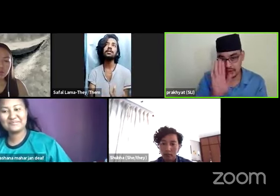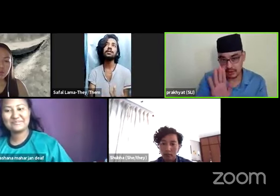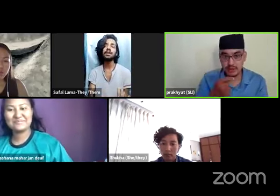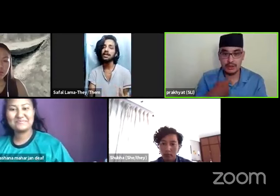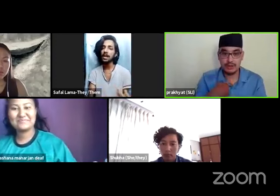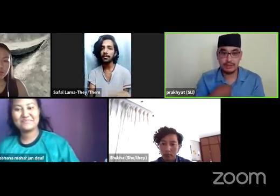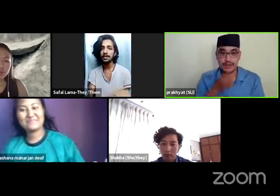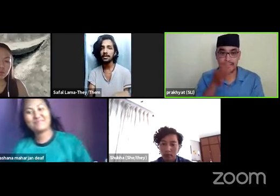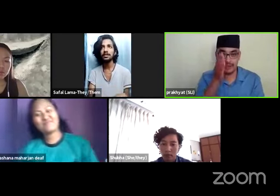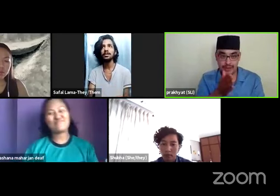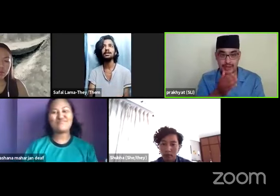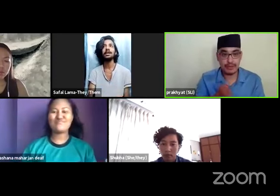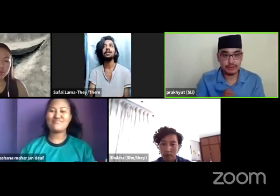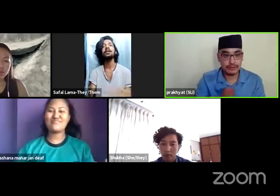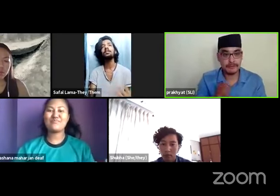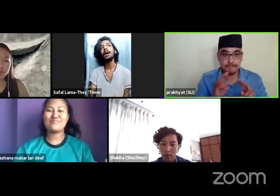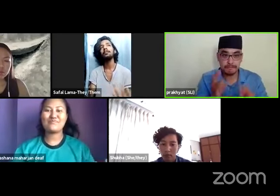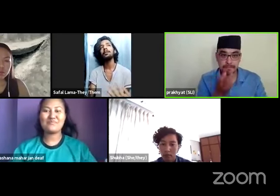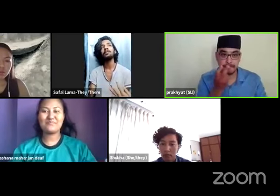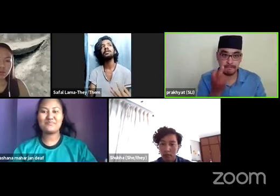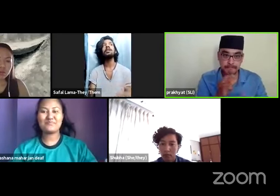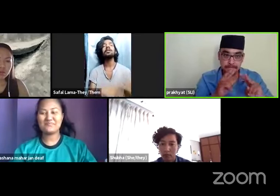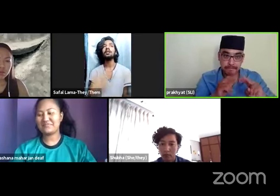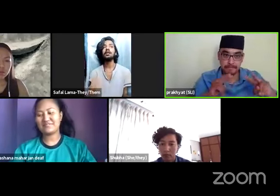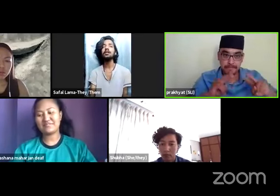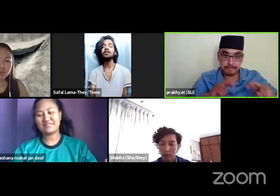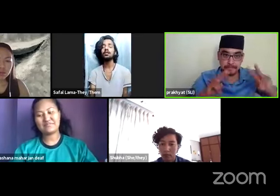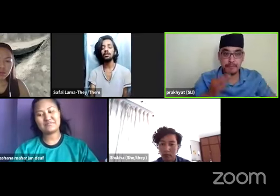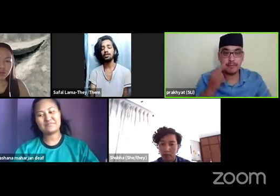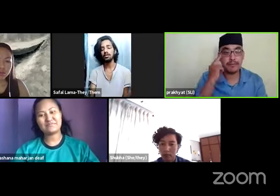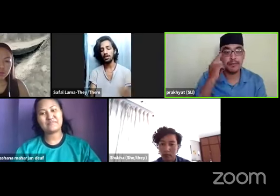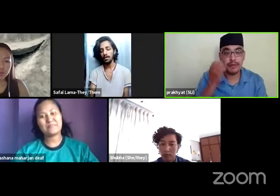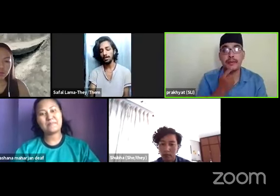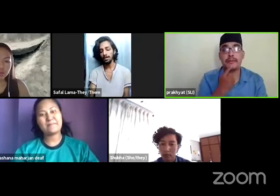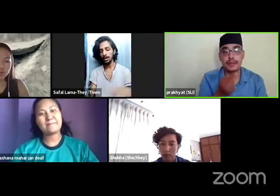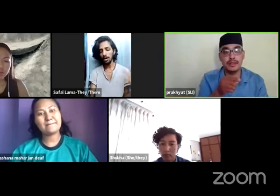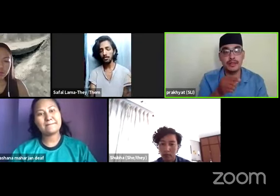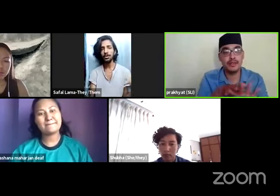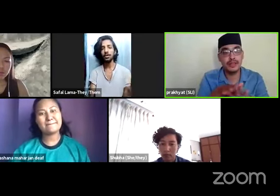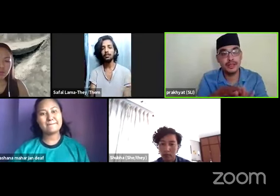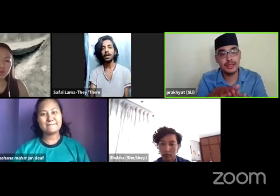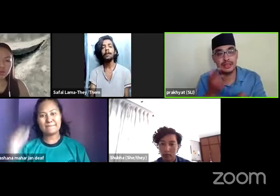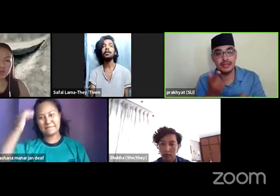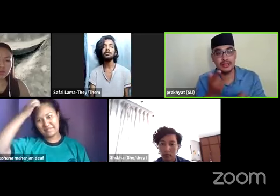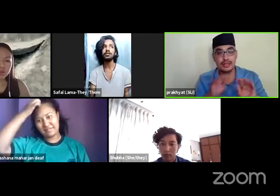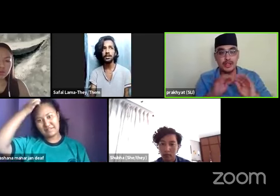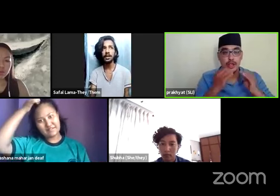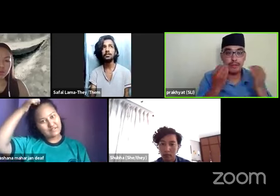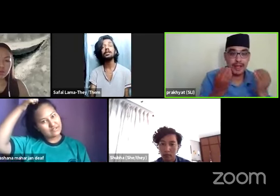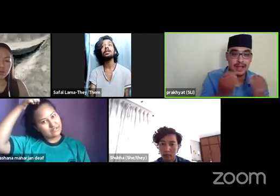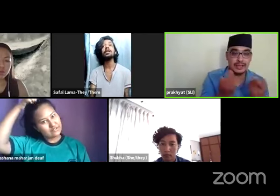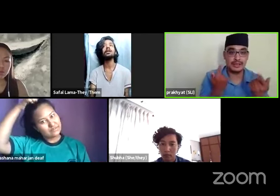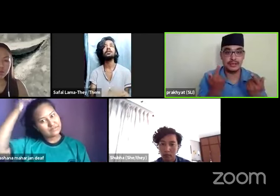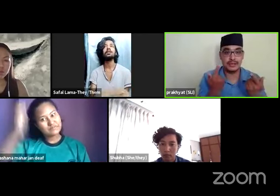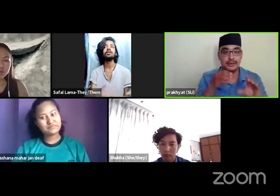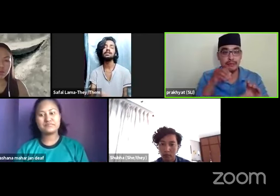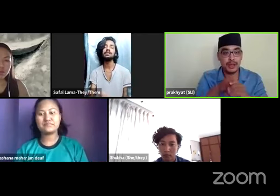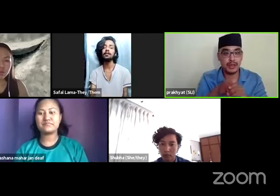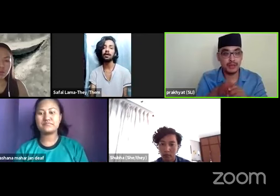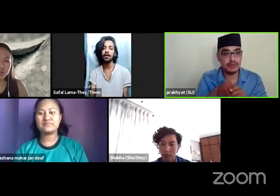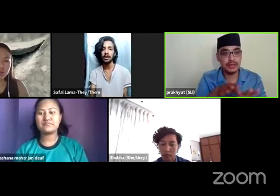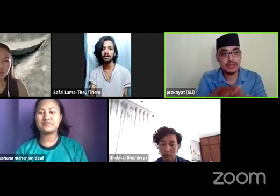आफूले खोज्दै जाँदा आफूले रिसर्च गर्दै जाँदा के पायो भने पनि धेरै धेरै कम्युनिटीहरूमा हाम्रो सोसाइटीमा कति धेरै